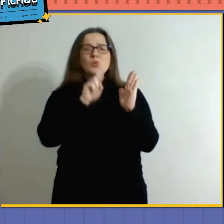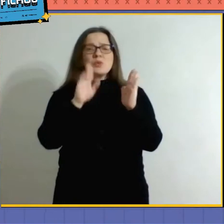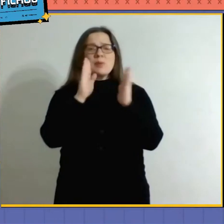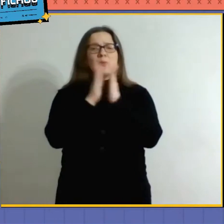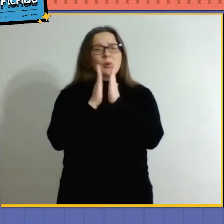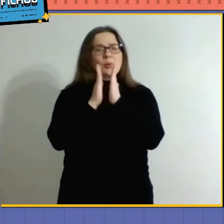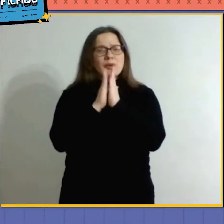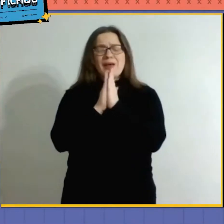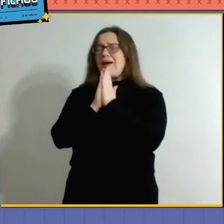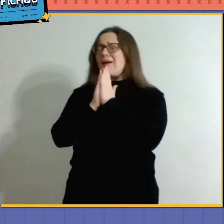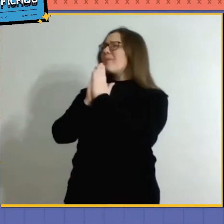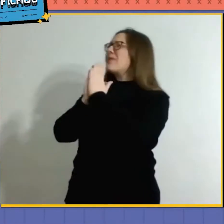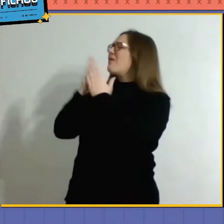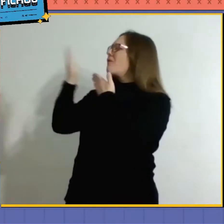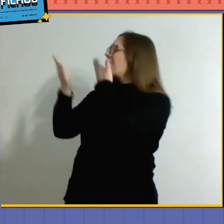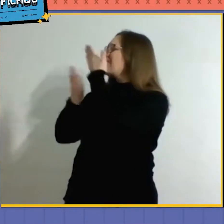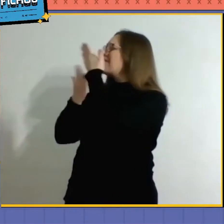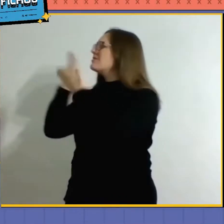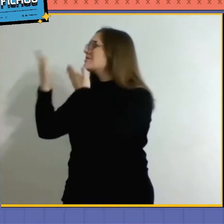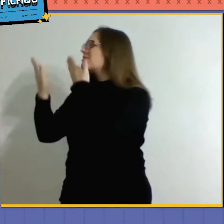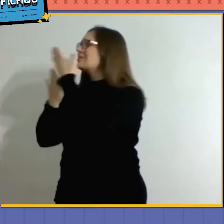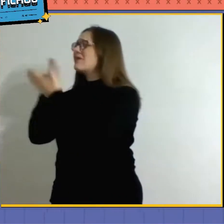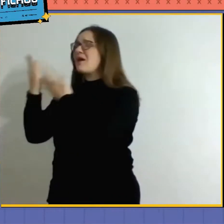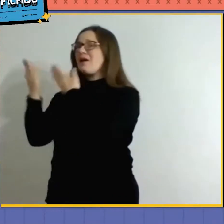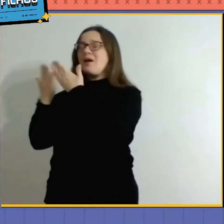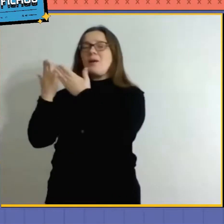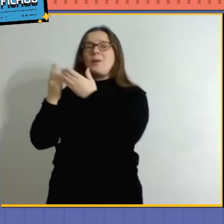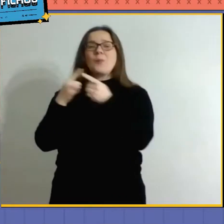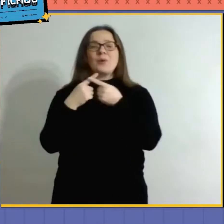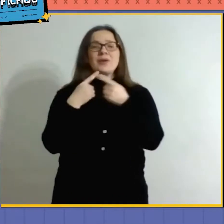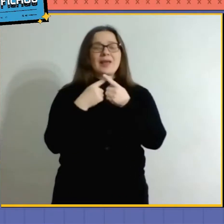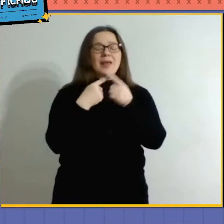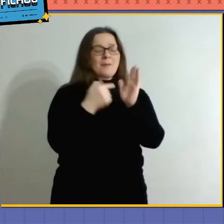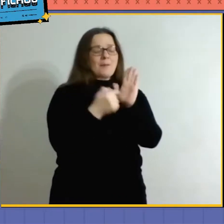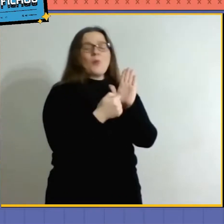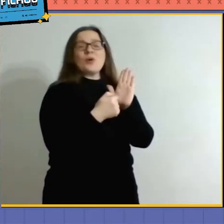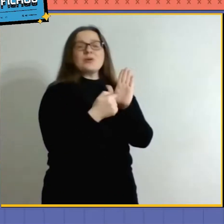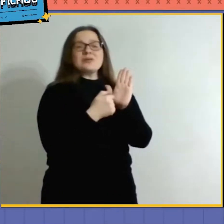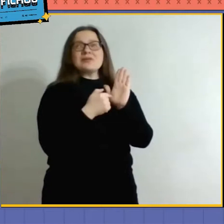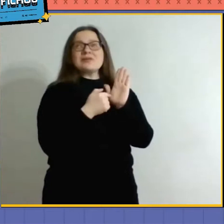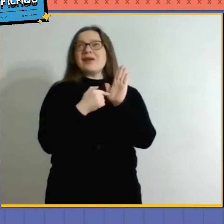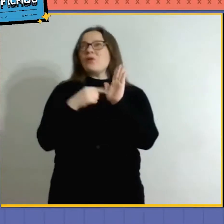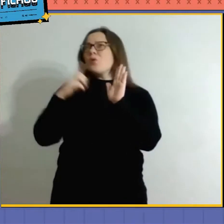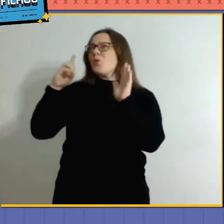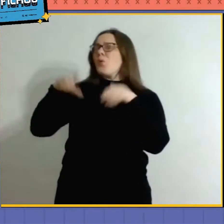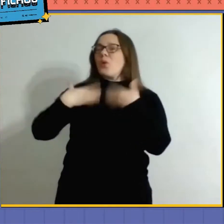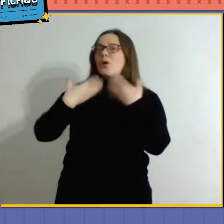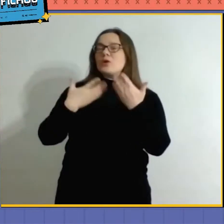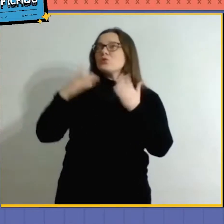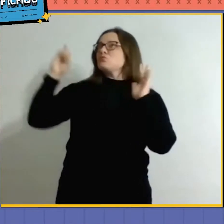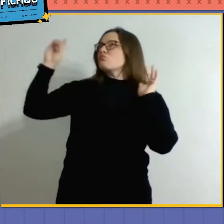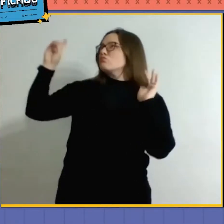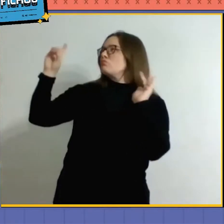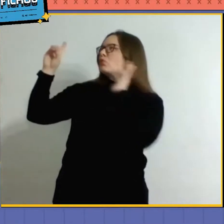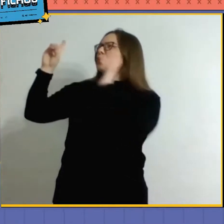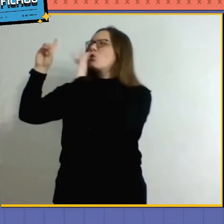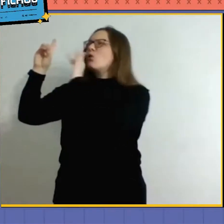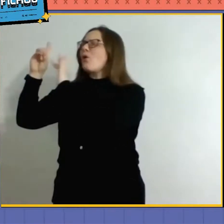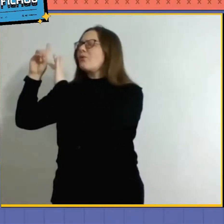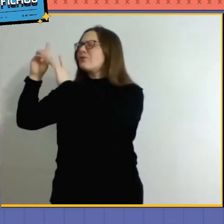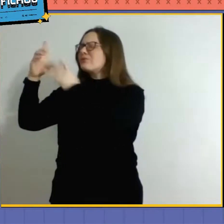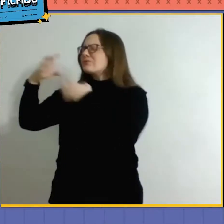diz em mim vocês terão paz pela primeira vez que eu tive uma comunhão mais profunda com Deus porque eu me converti